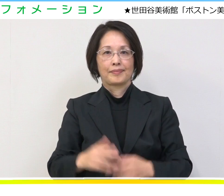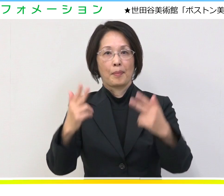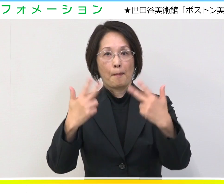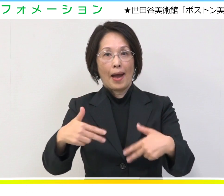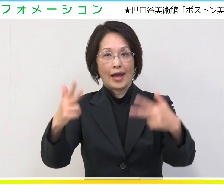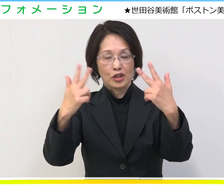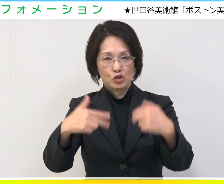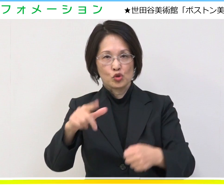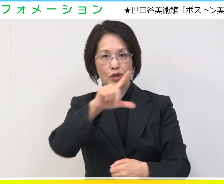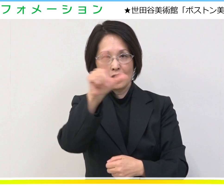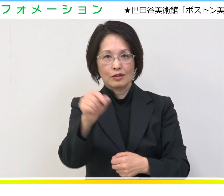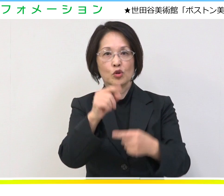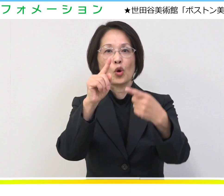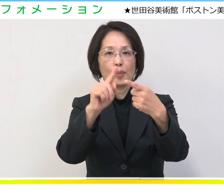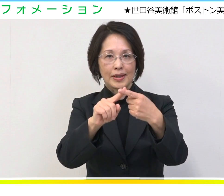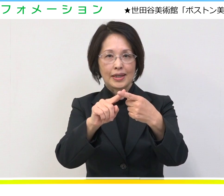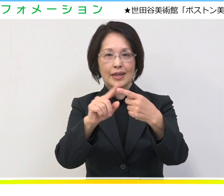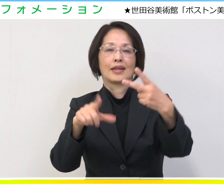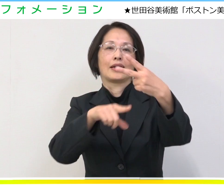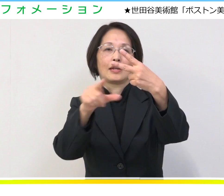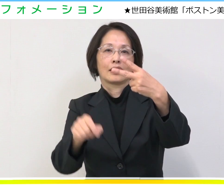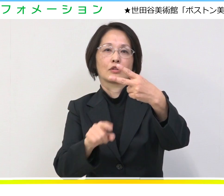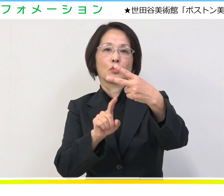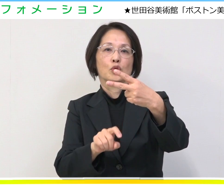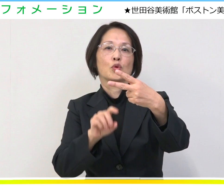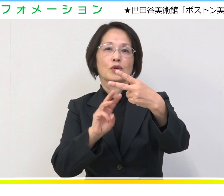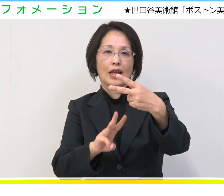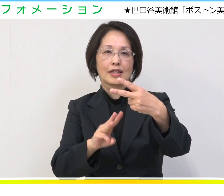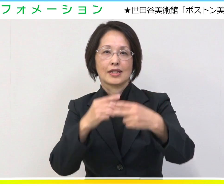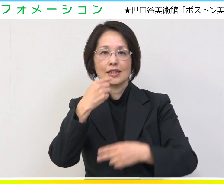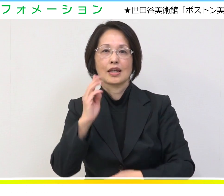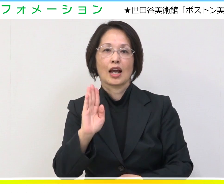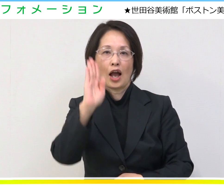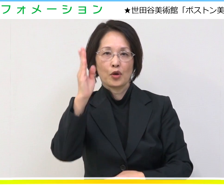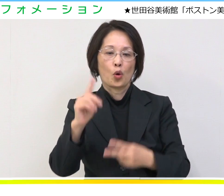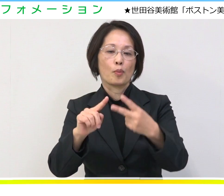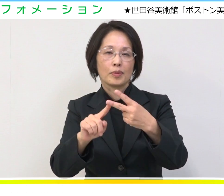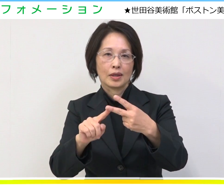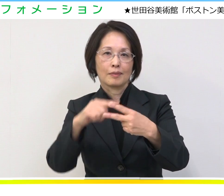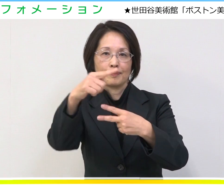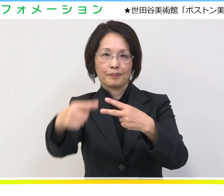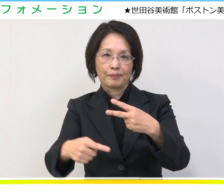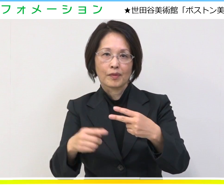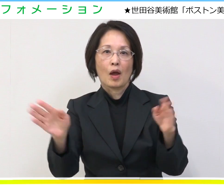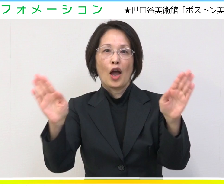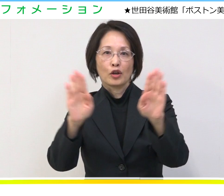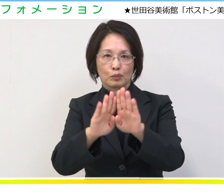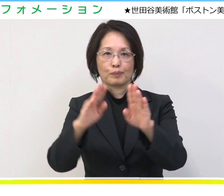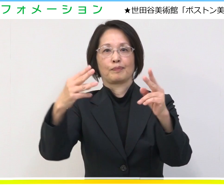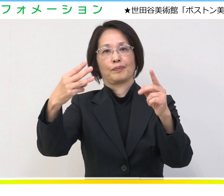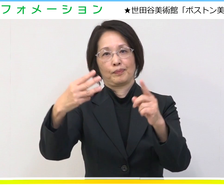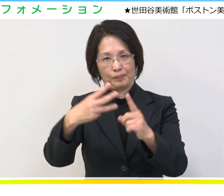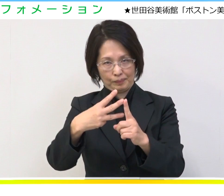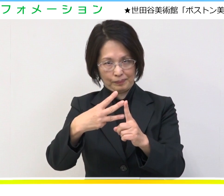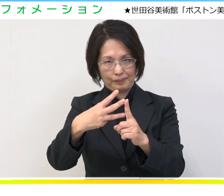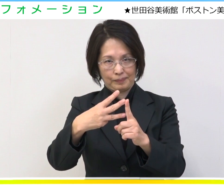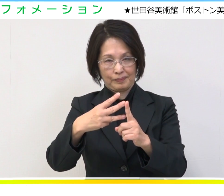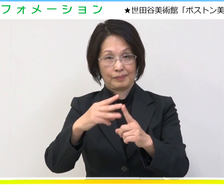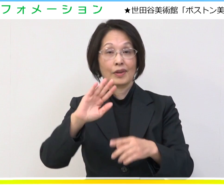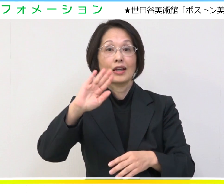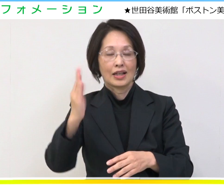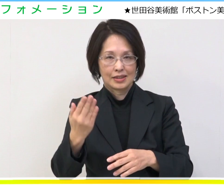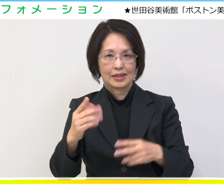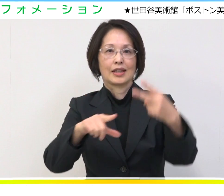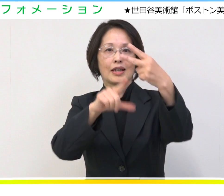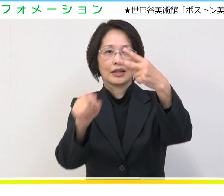毎週月曜日と2月13日火曜日は休館ですただし2